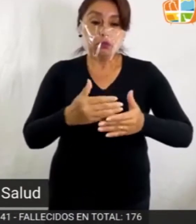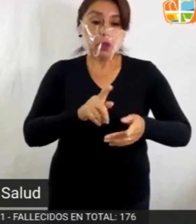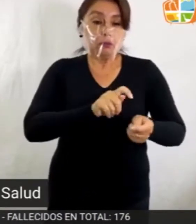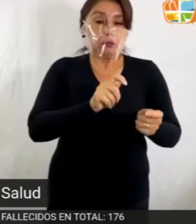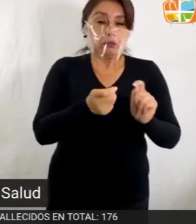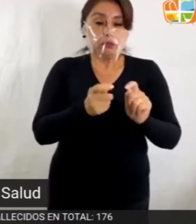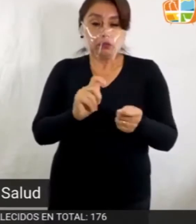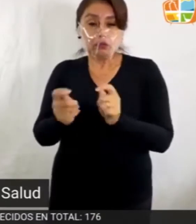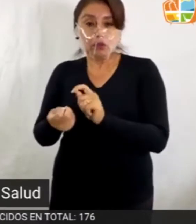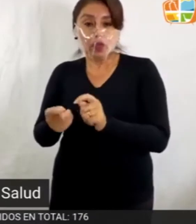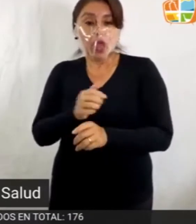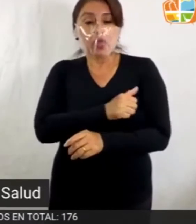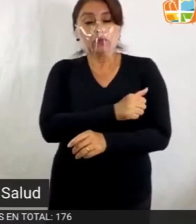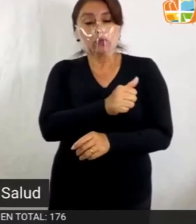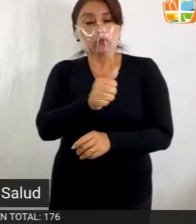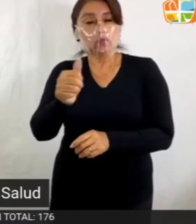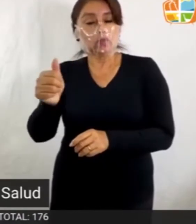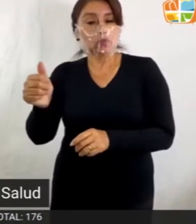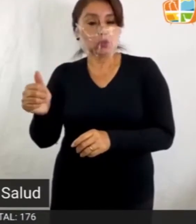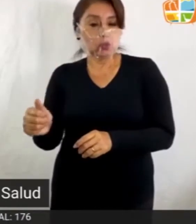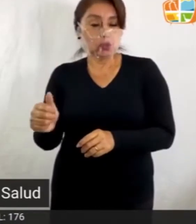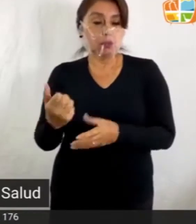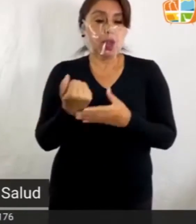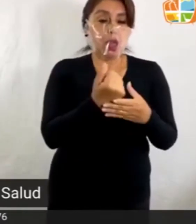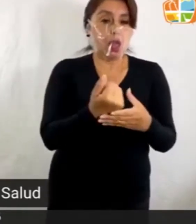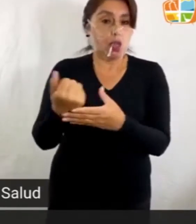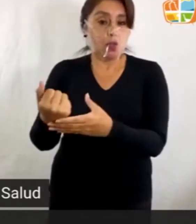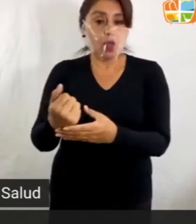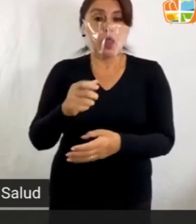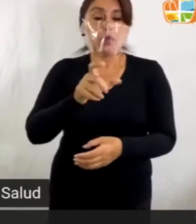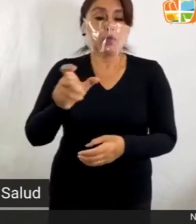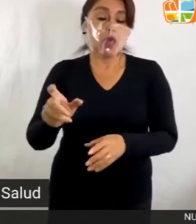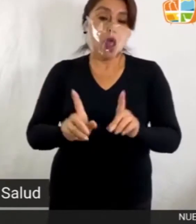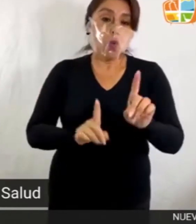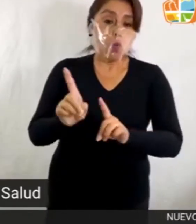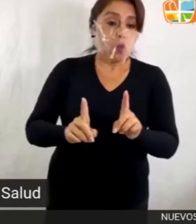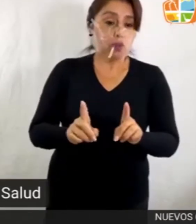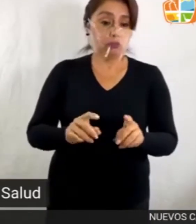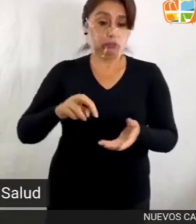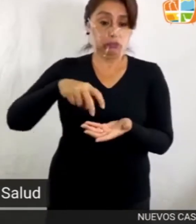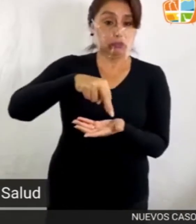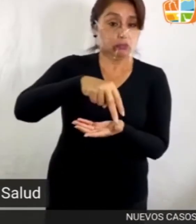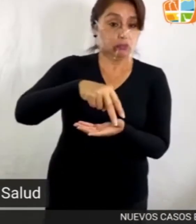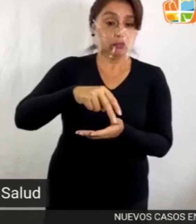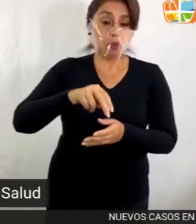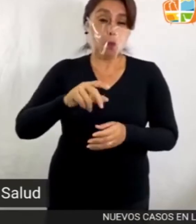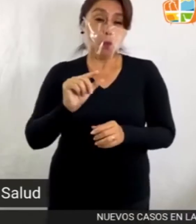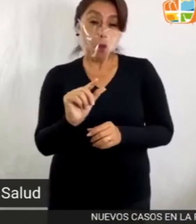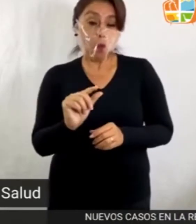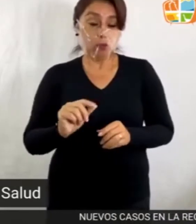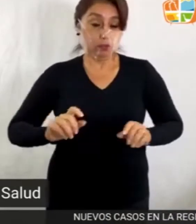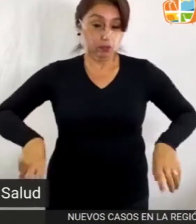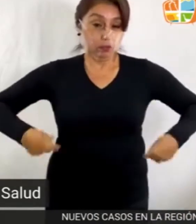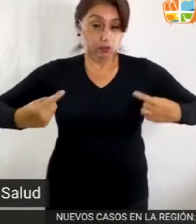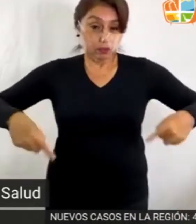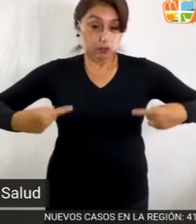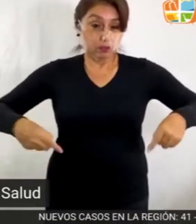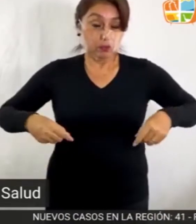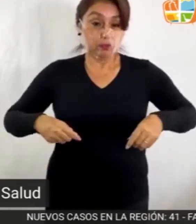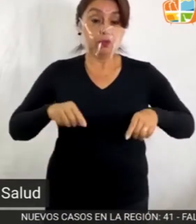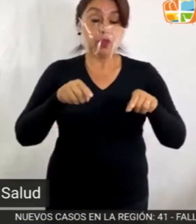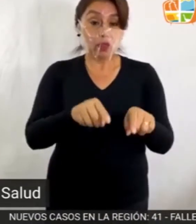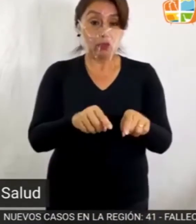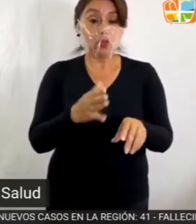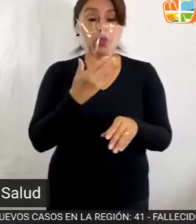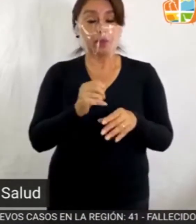adaptable a todas las personas independientes y si podían caminar, necesitaban una silla de ruedas. Así que también agradecemos esta coordinación